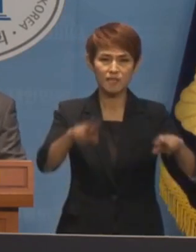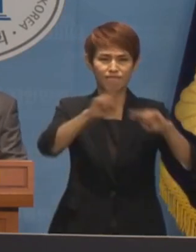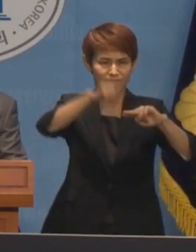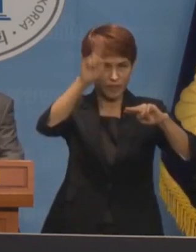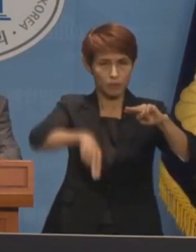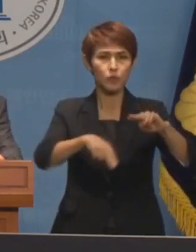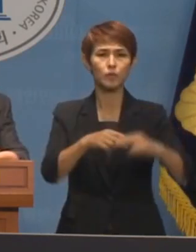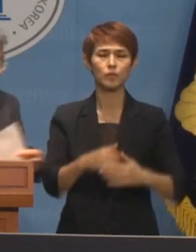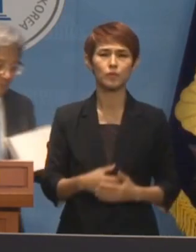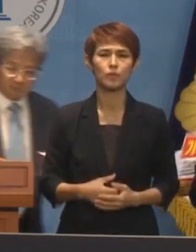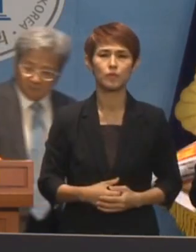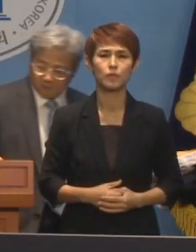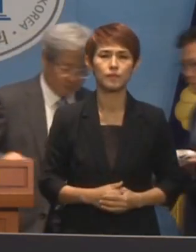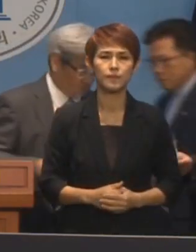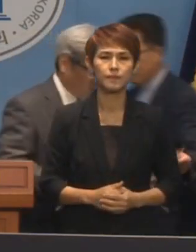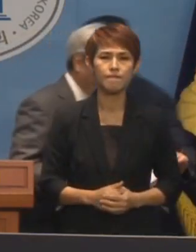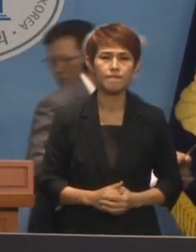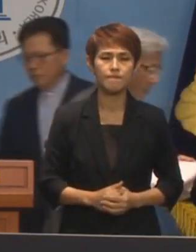사퇴하십시오.